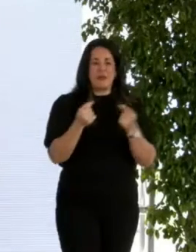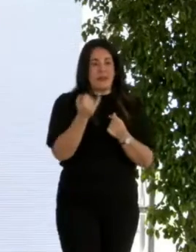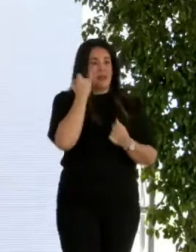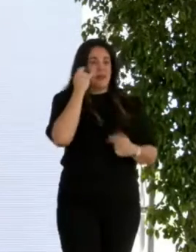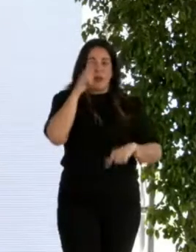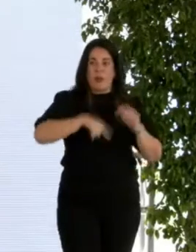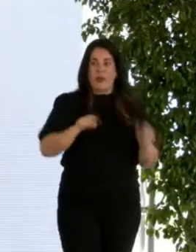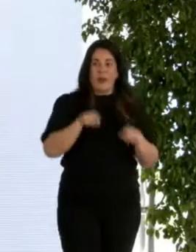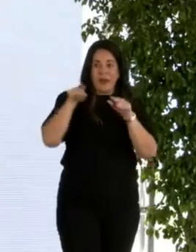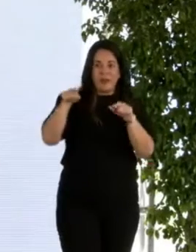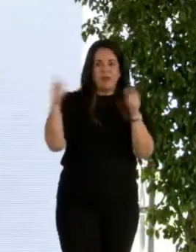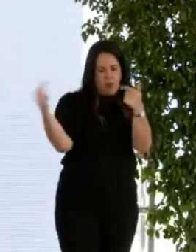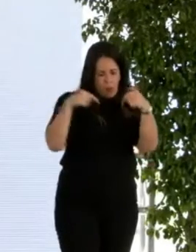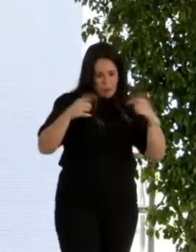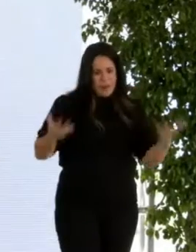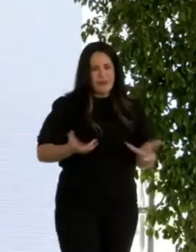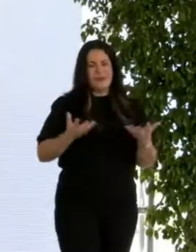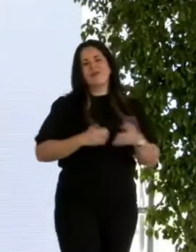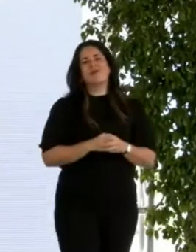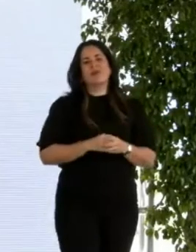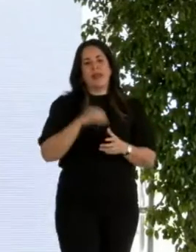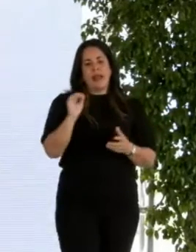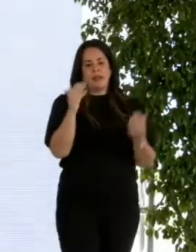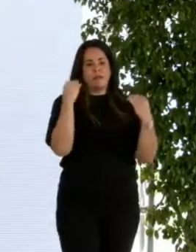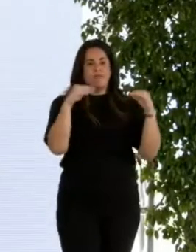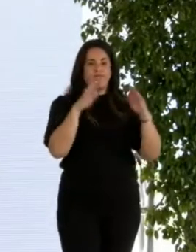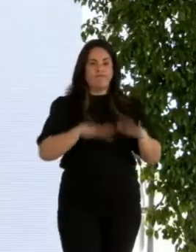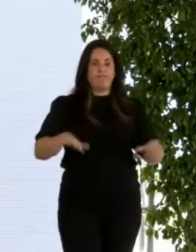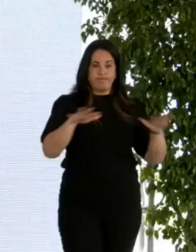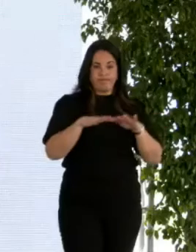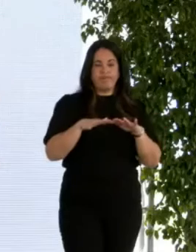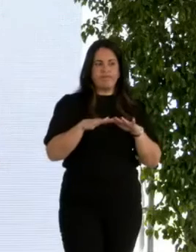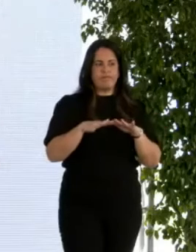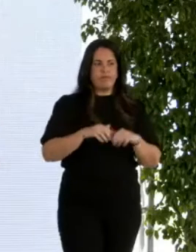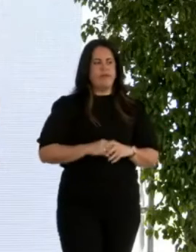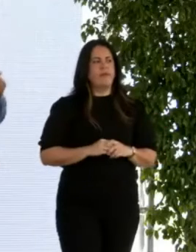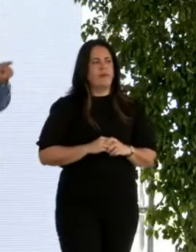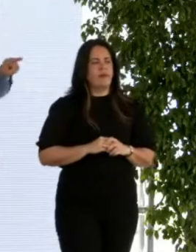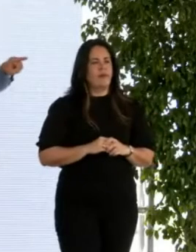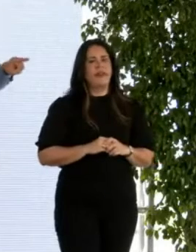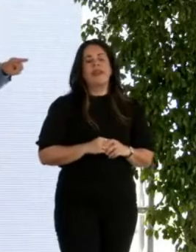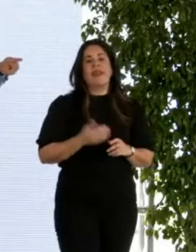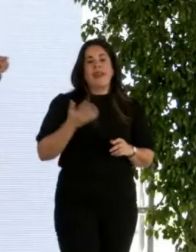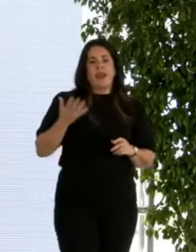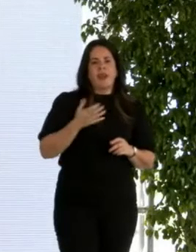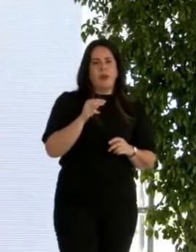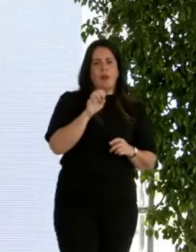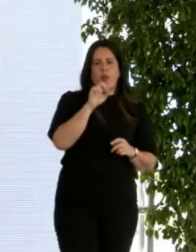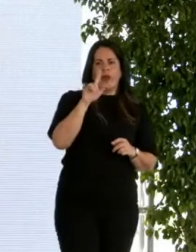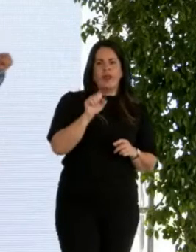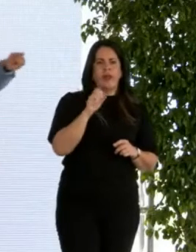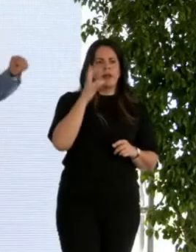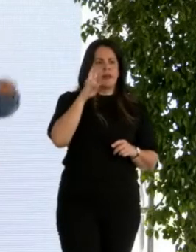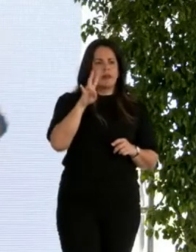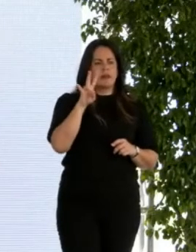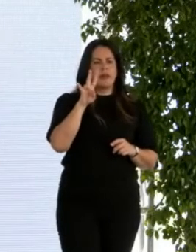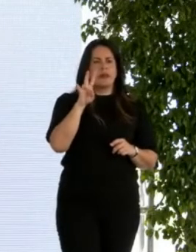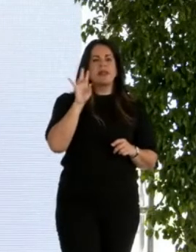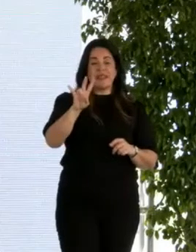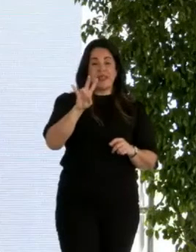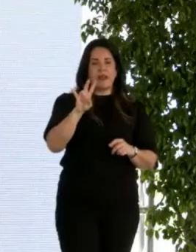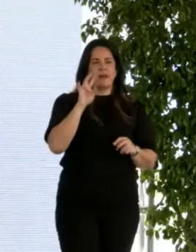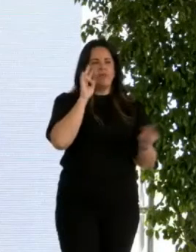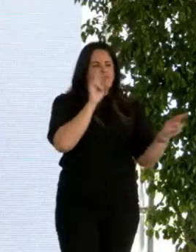van a poder tener acá. Ese mercado, nuevamente, en el Muelle 7, si miran las cabezas allí, van a